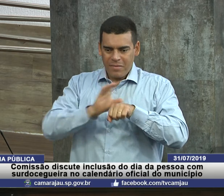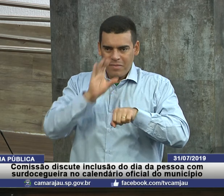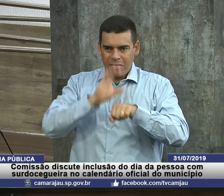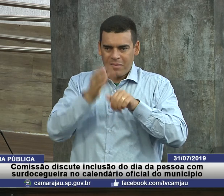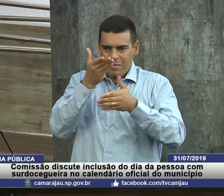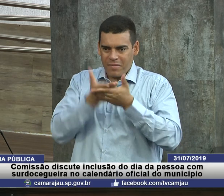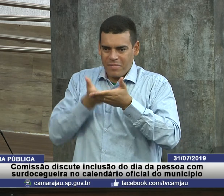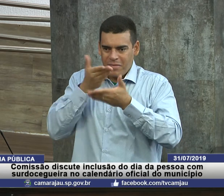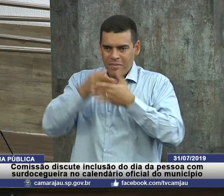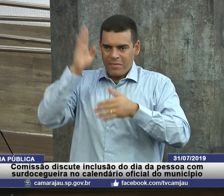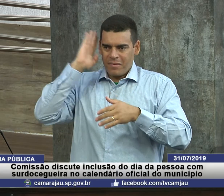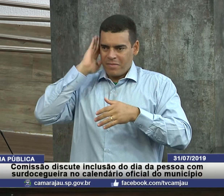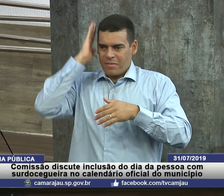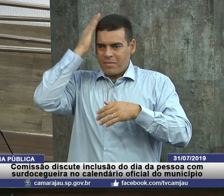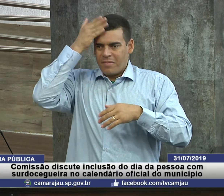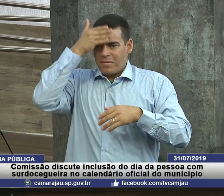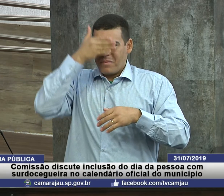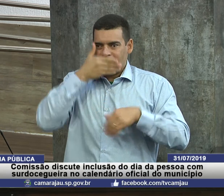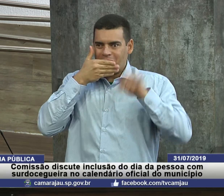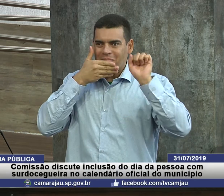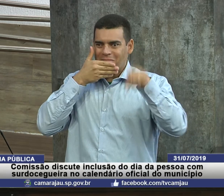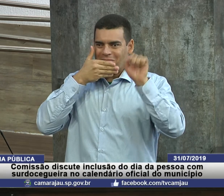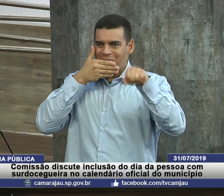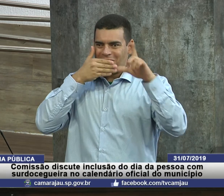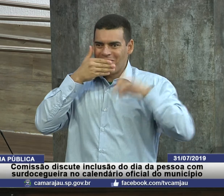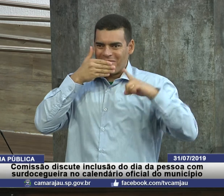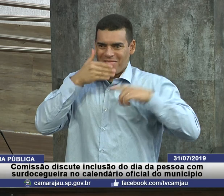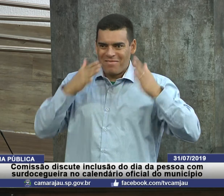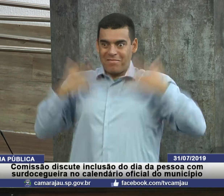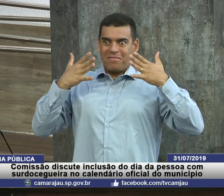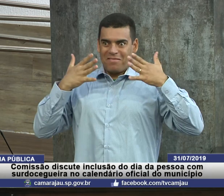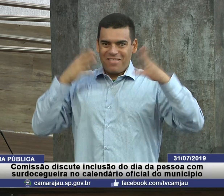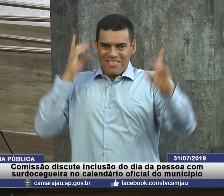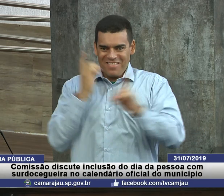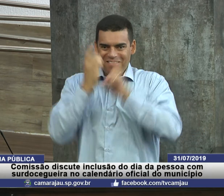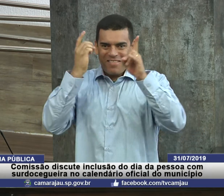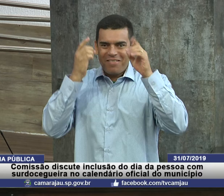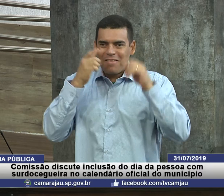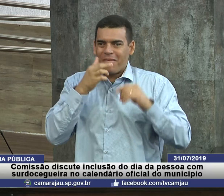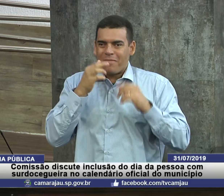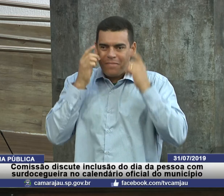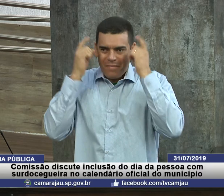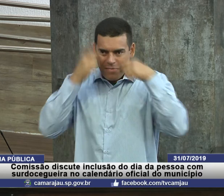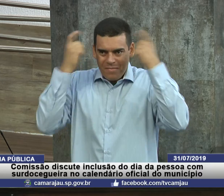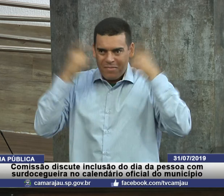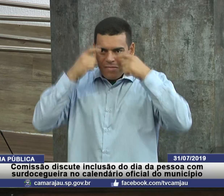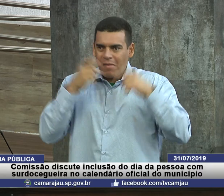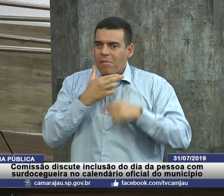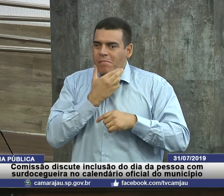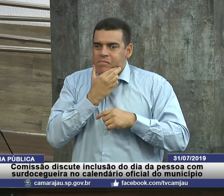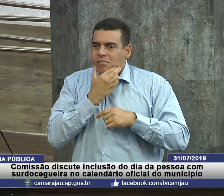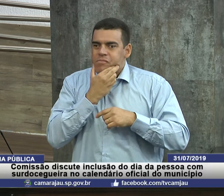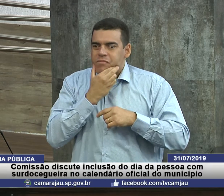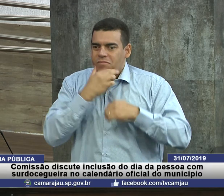preparada para me ensinar foi o que me renovou a vida, né? Foi o que me renovou a